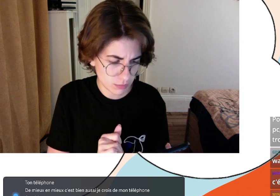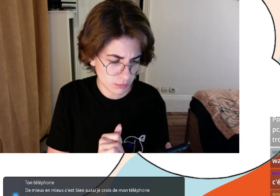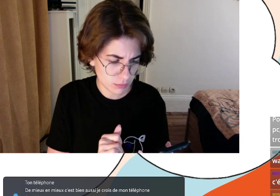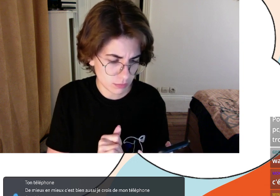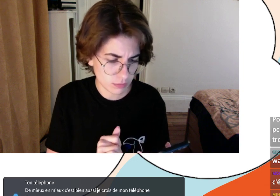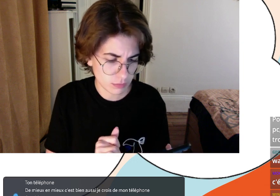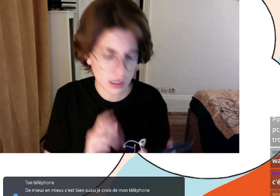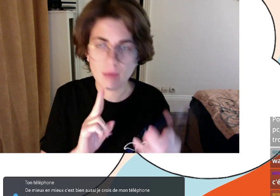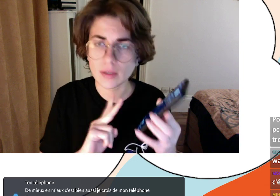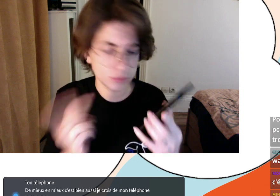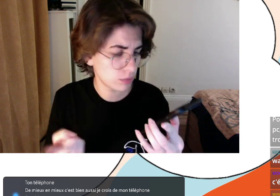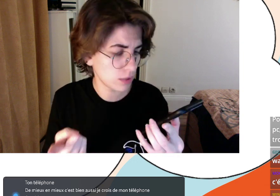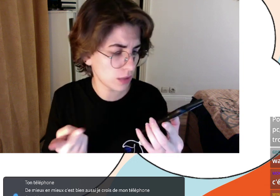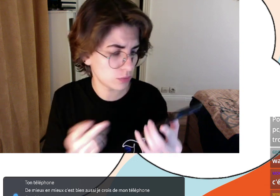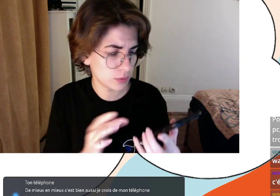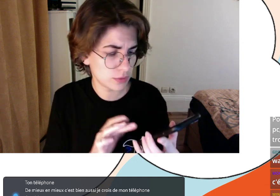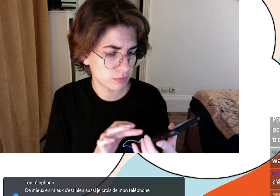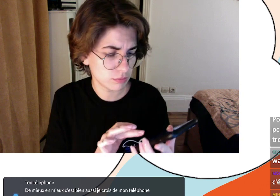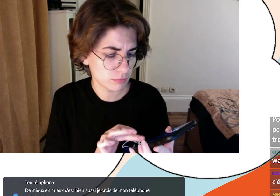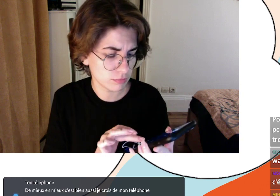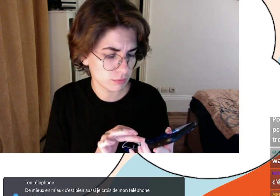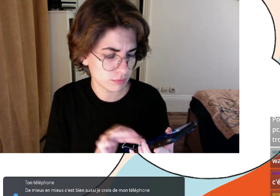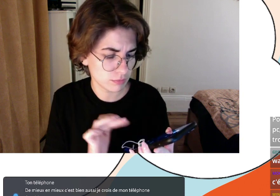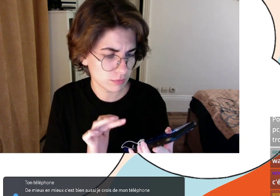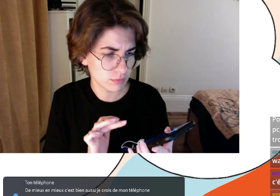Ouais, la version gratuite.